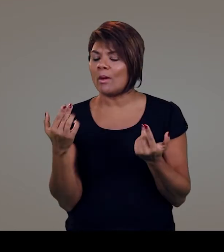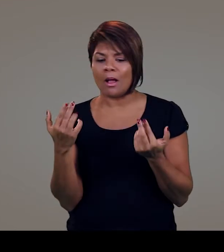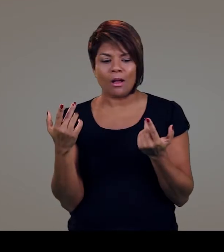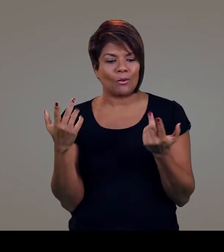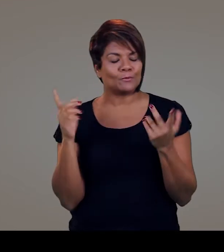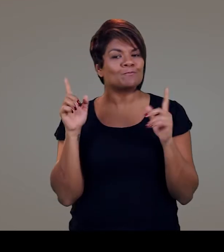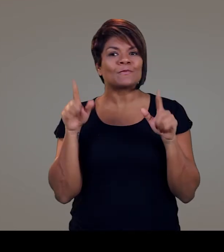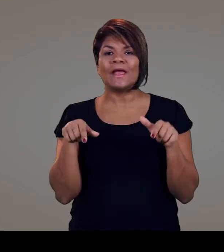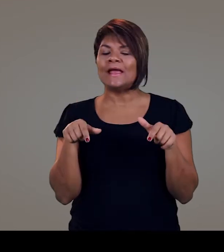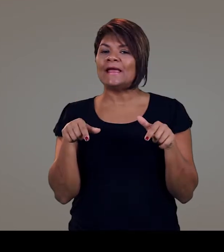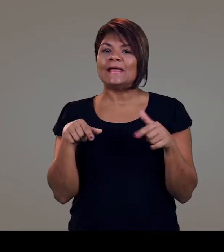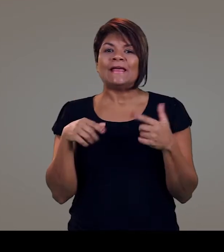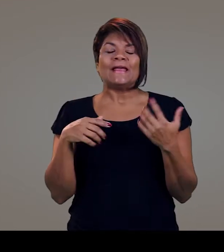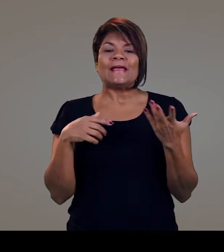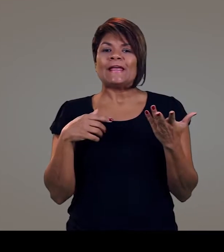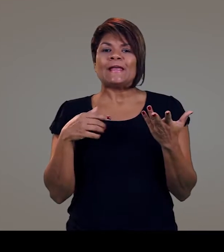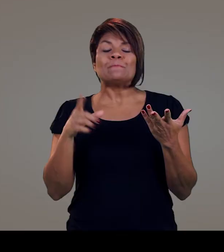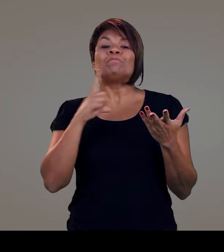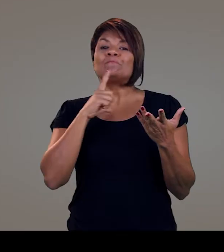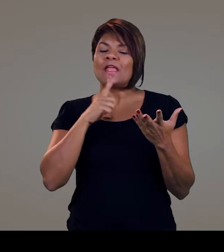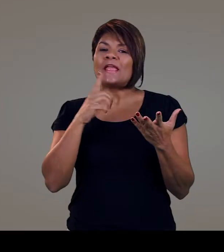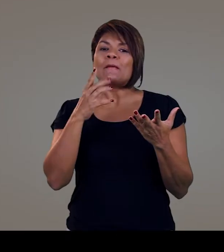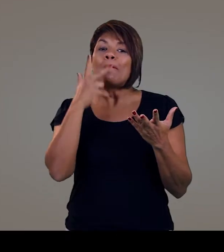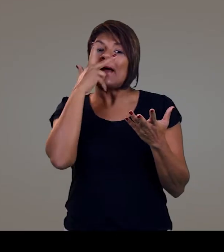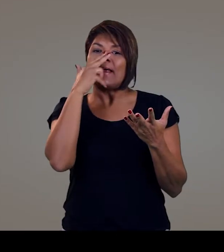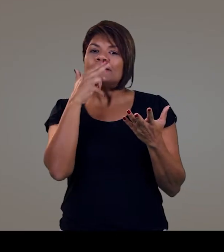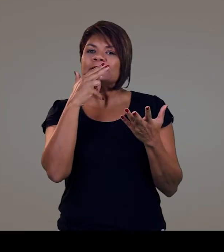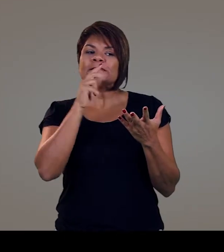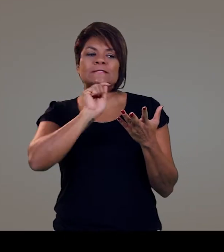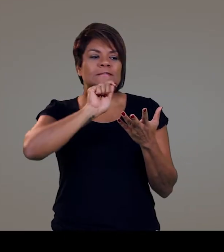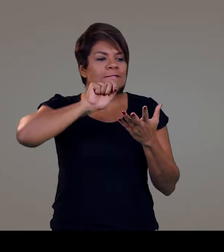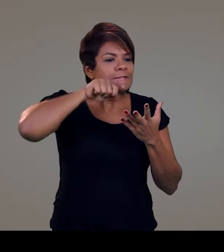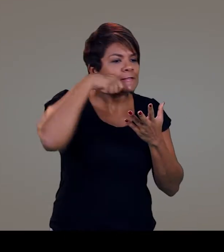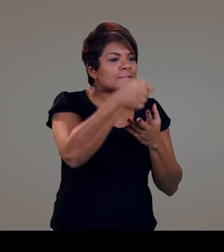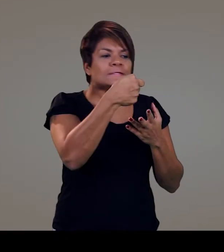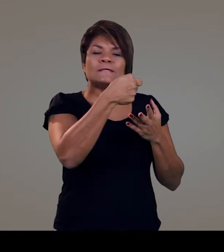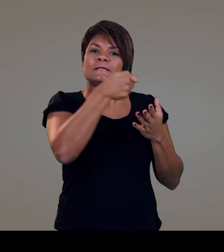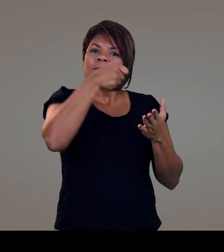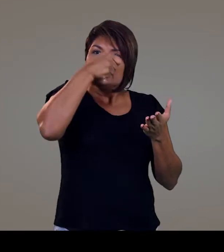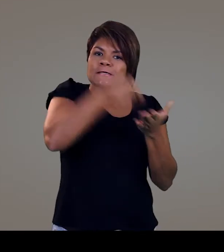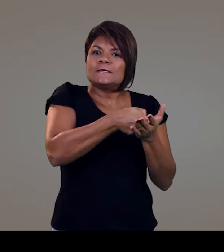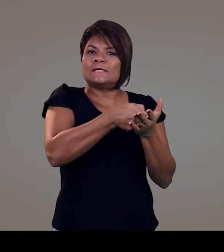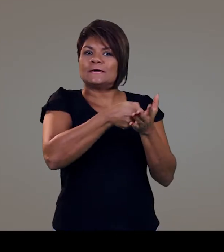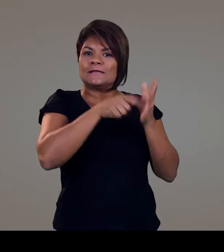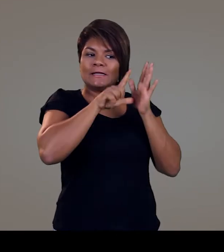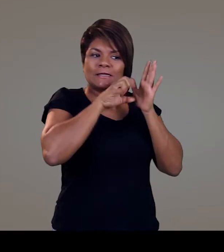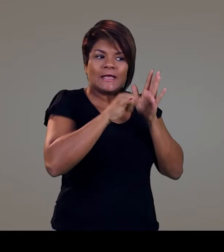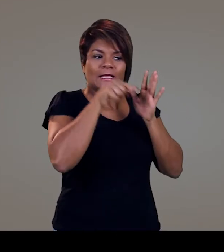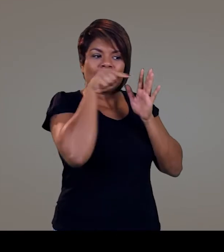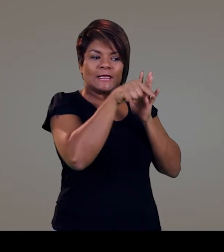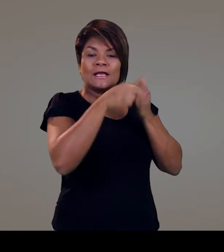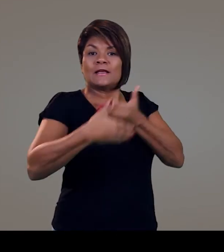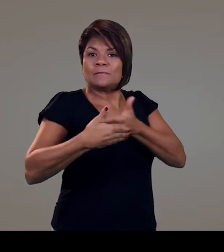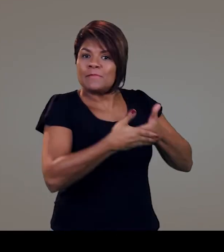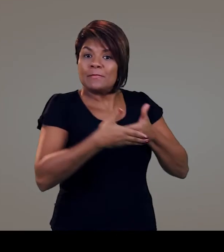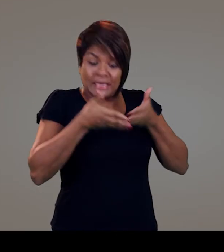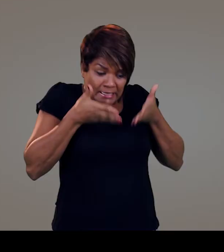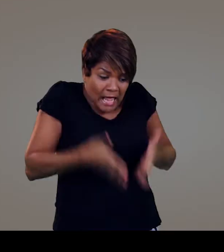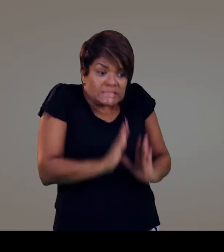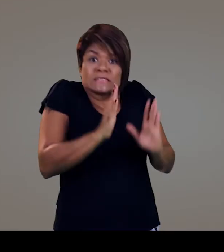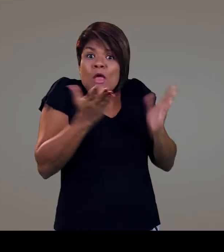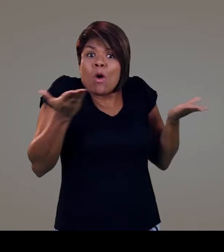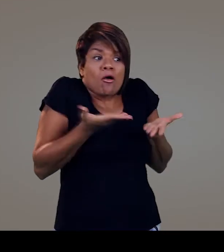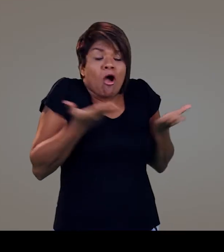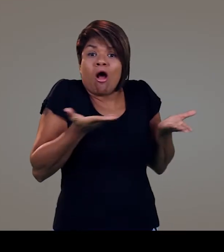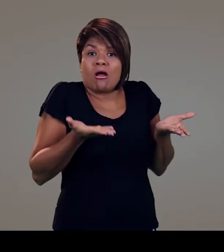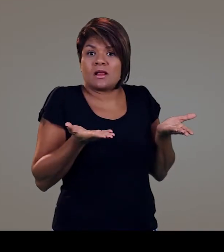dando o tom de como a vida daquela pessoinha que está nascendo, que está acabando de se registrar no mundo,